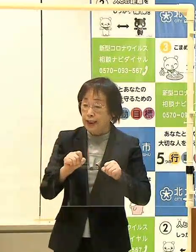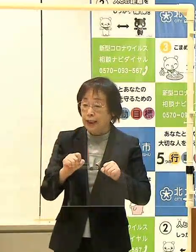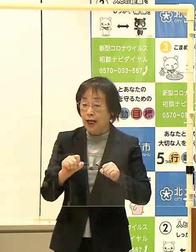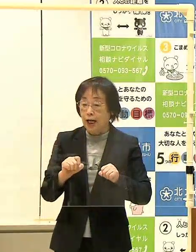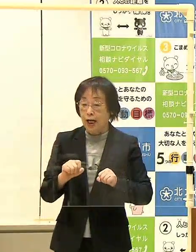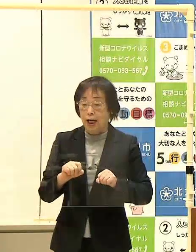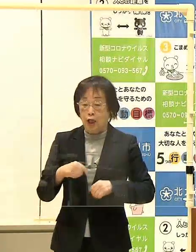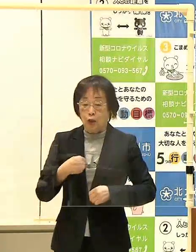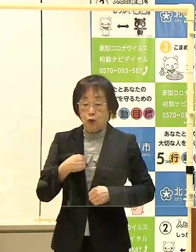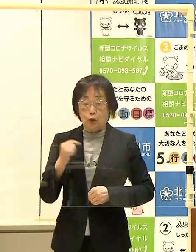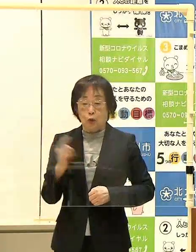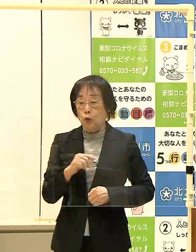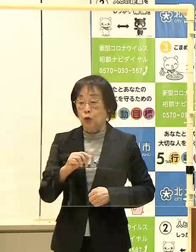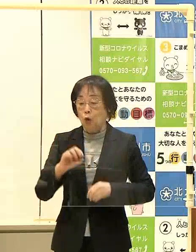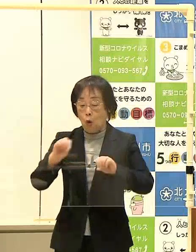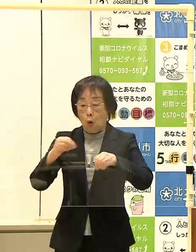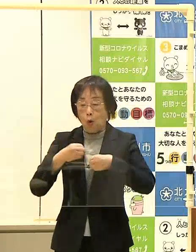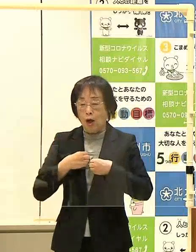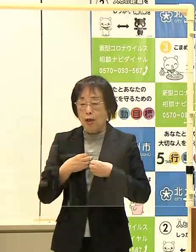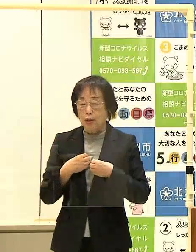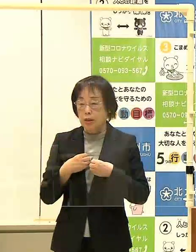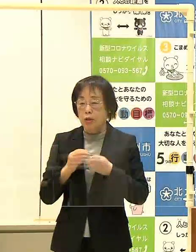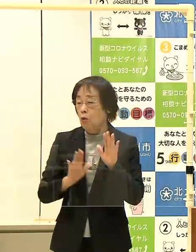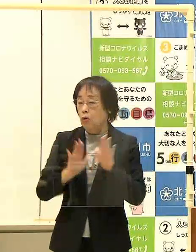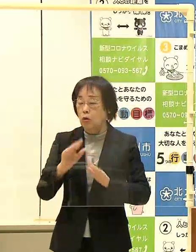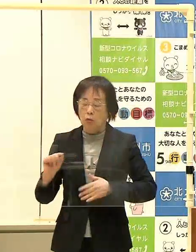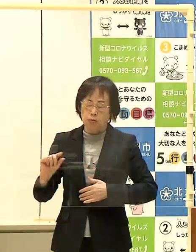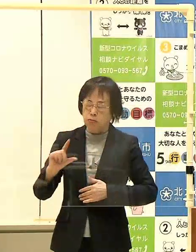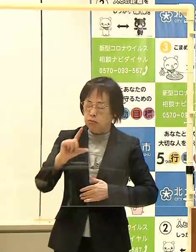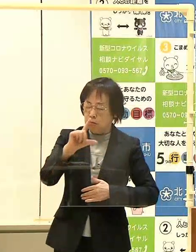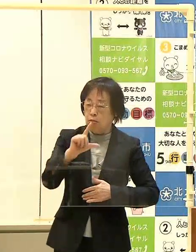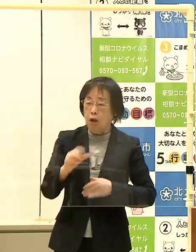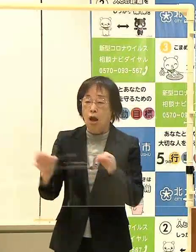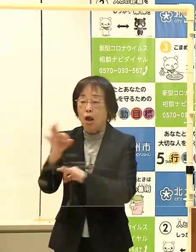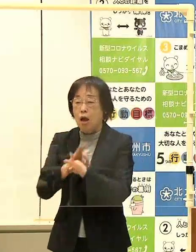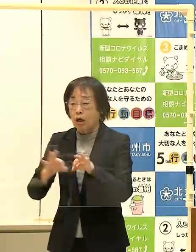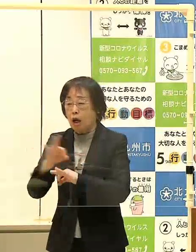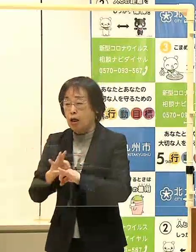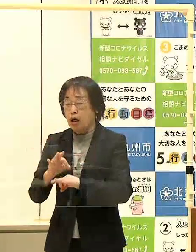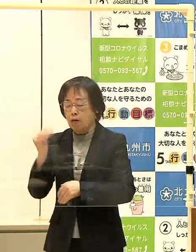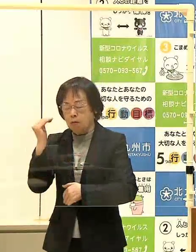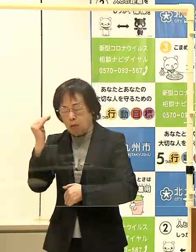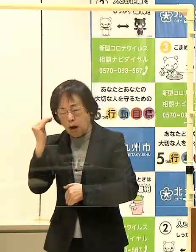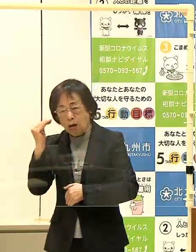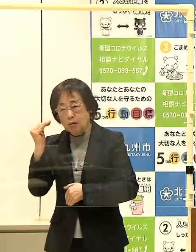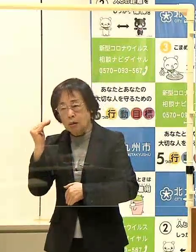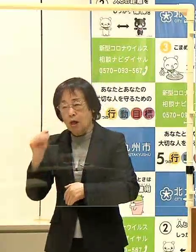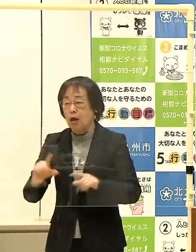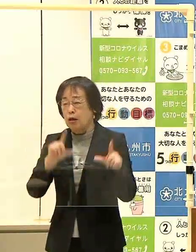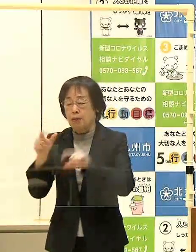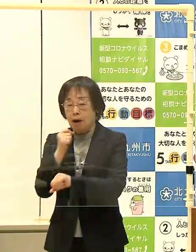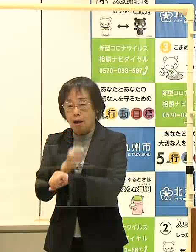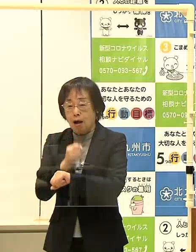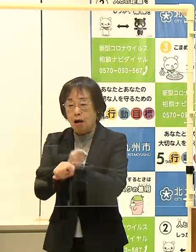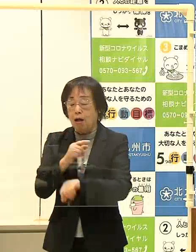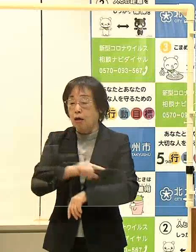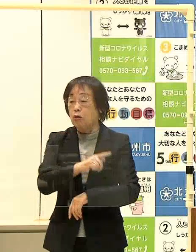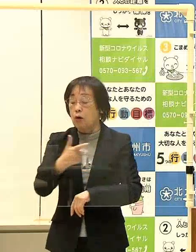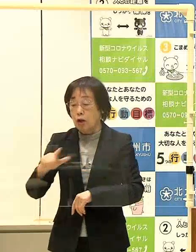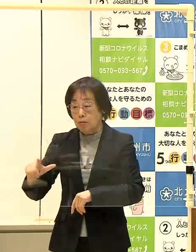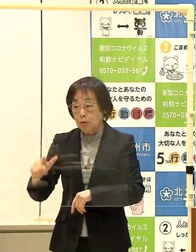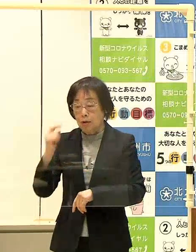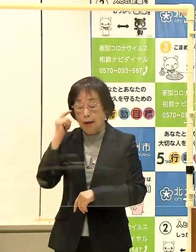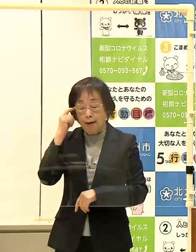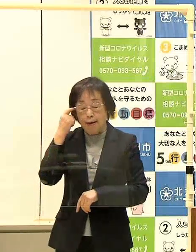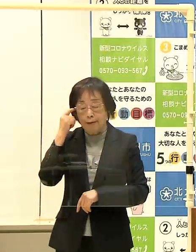とまだいろいろと経済活動で困っている方々の思いを含めてですねすごく進言されていたのではない